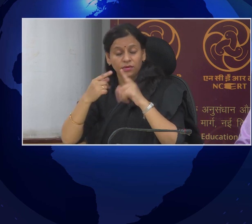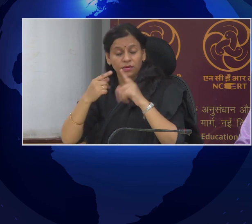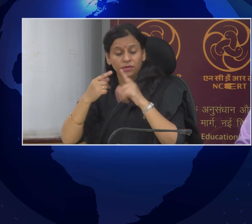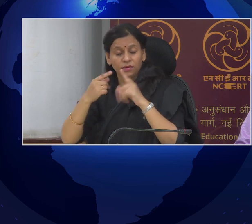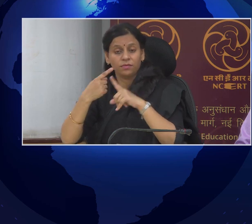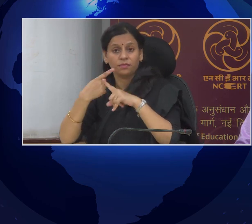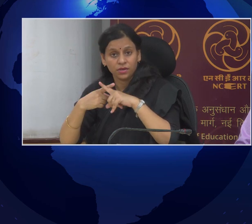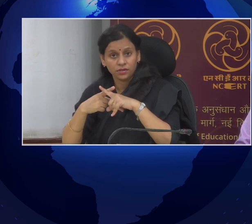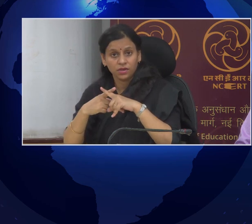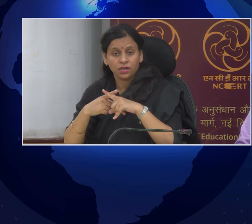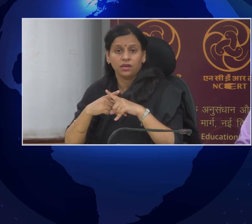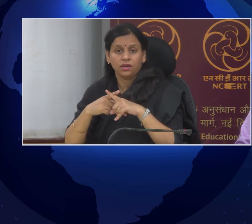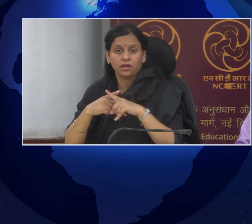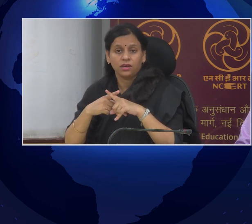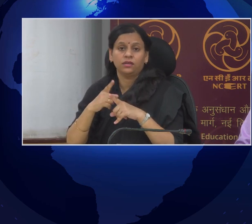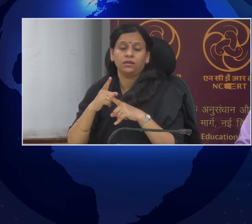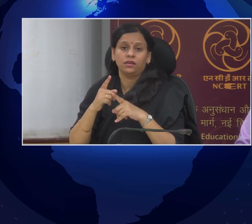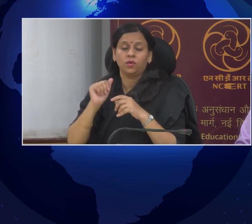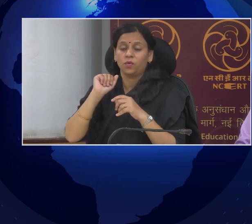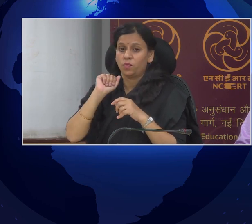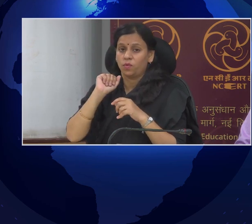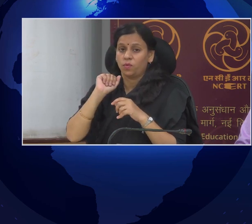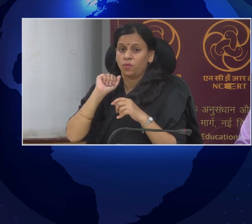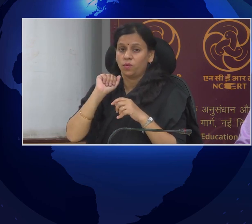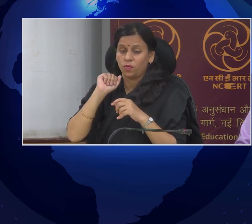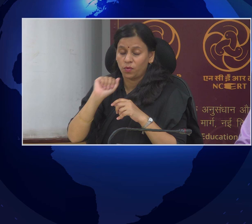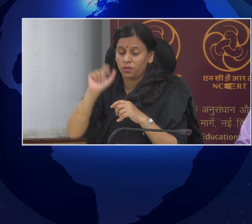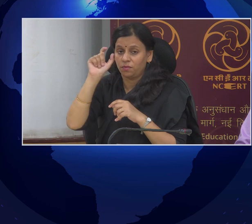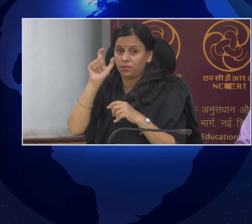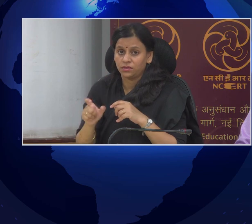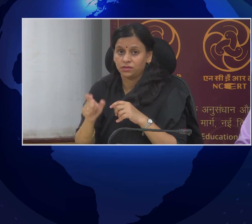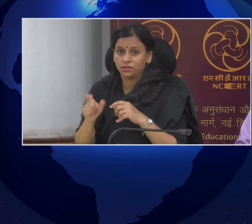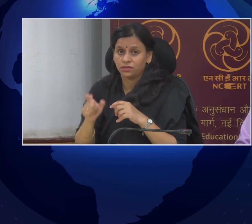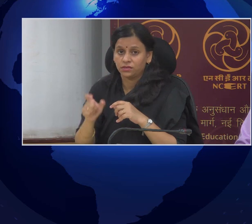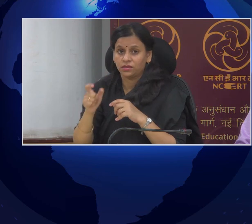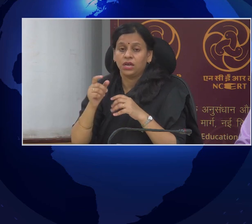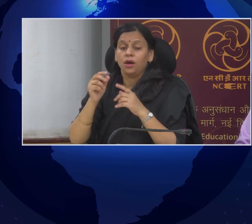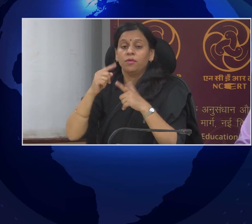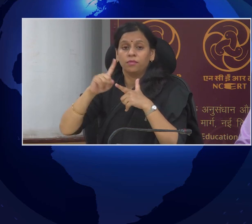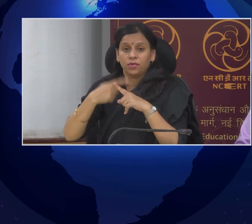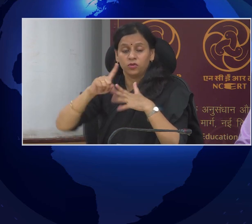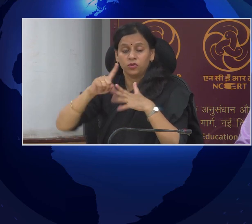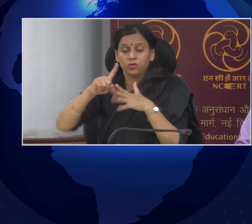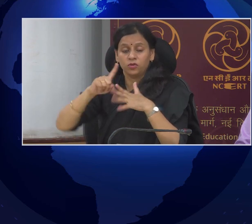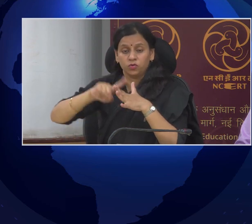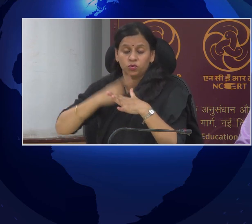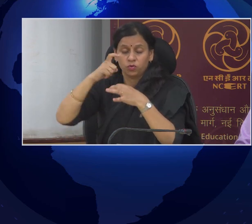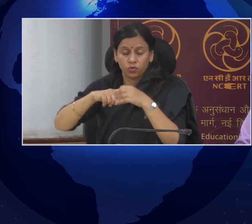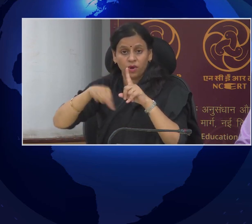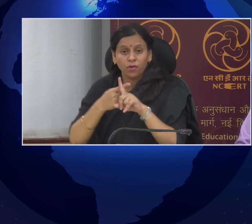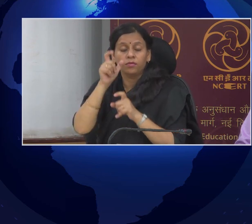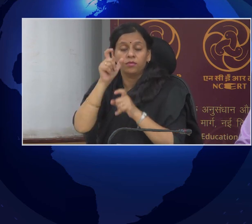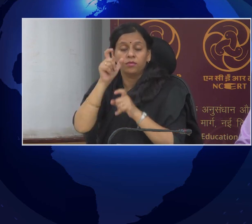साथ साथ हम एक वी आर ट्राइंग टू टेक इंडस्ट्री ऑल्सो ऑन बोर्ड और हम एक प्लेसमेंट सेल भी अपने यहाँ एनआईएस में हम लोगों